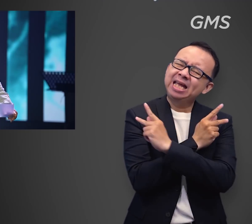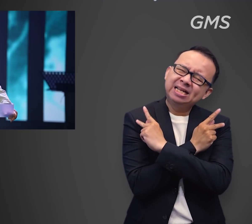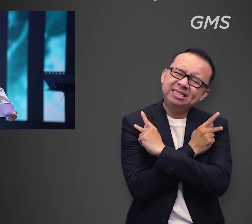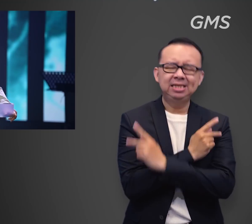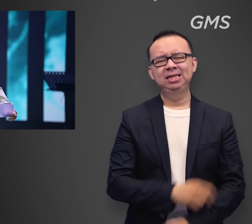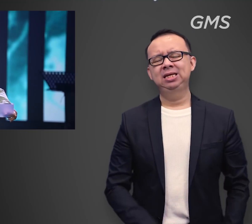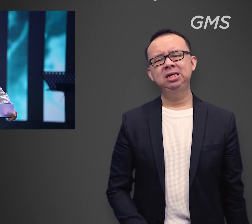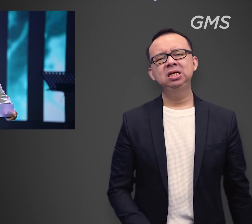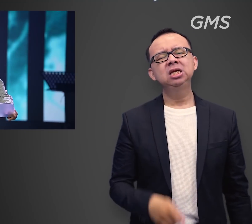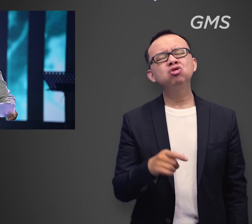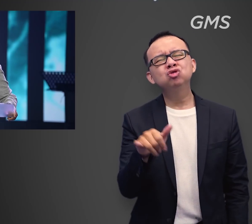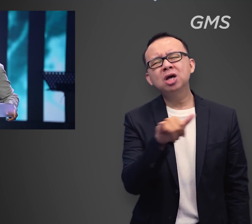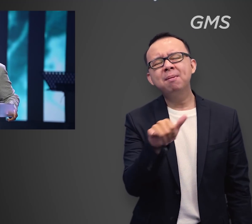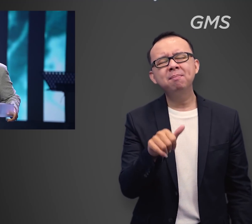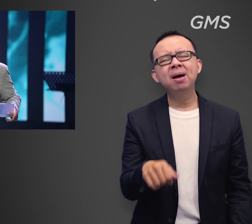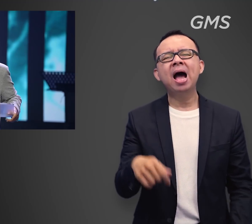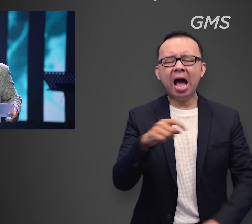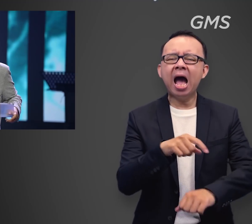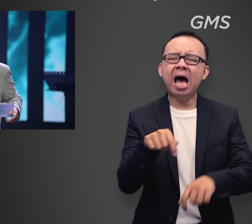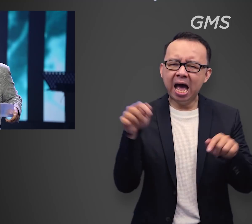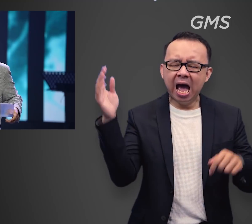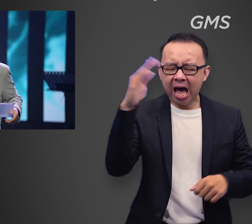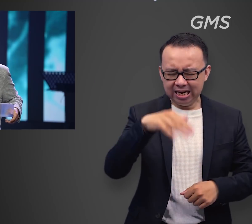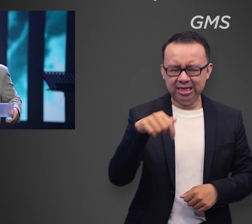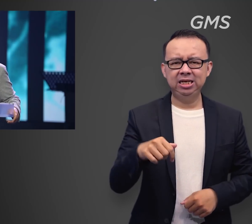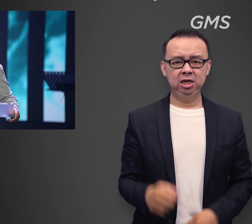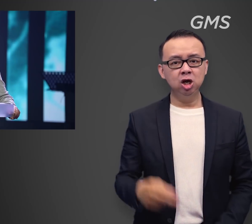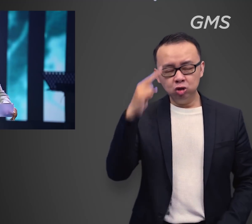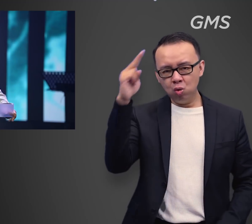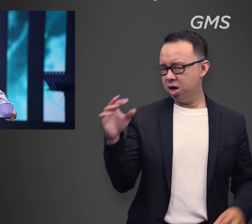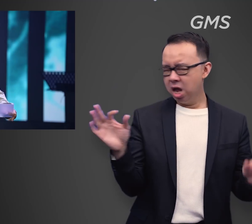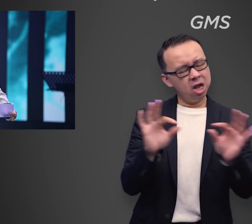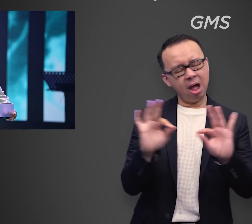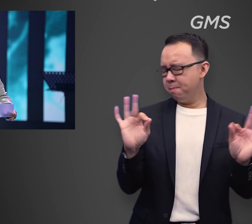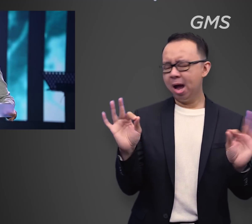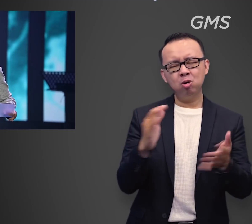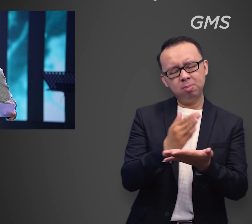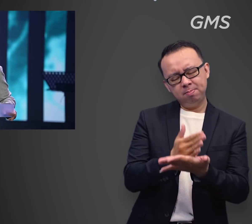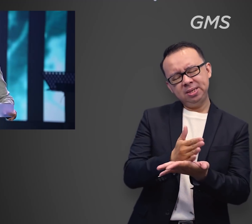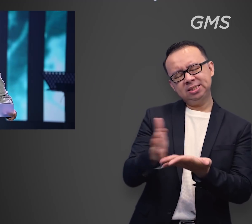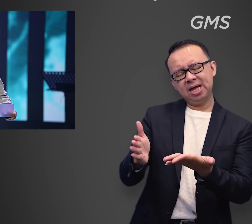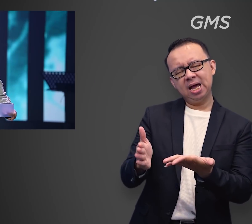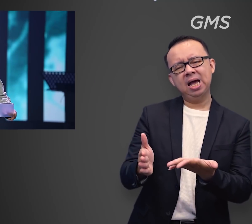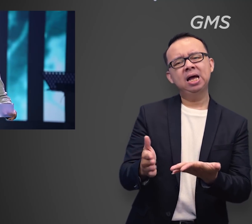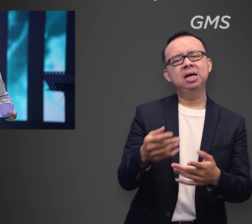ini. Saya mau beritahu buat Anda bahwa Tuhan tidak mau berpisah denganmu dan denganku. Karena apa? Karena